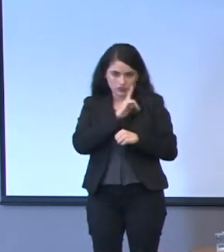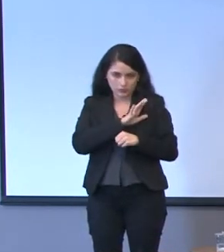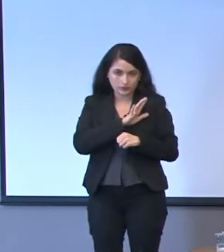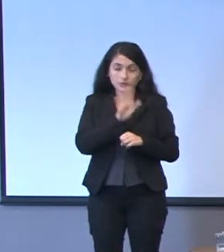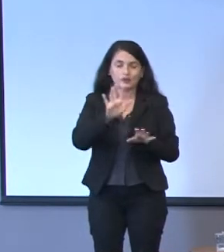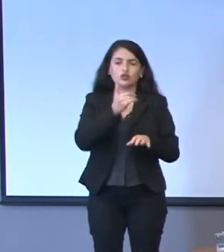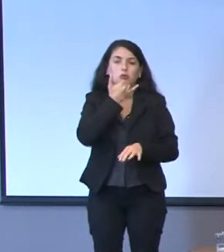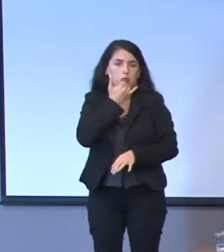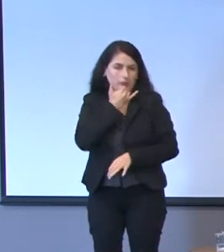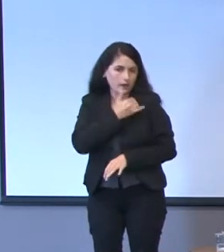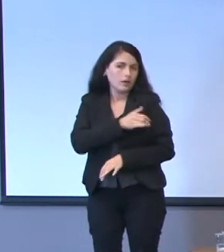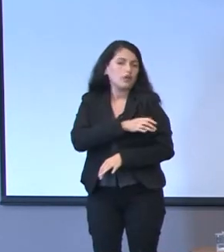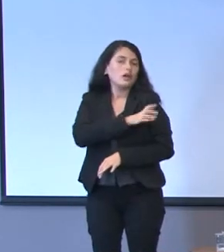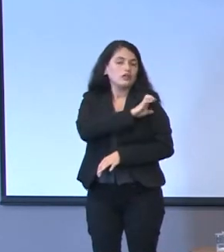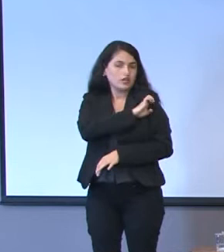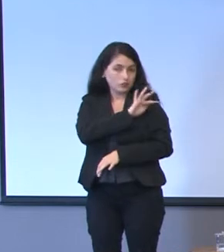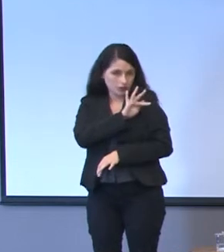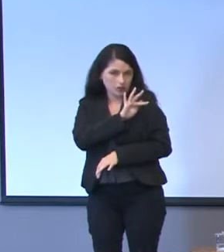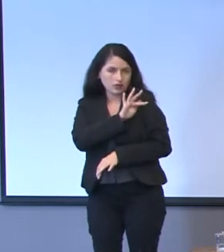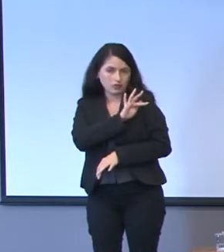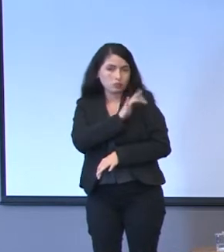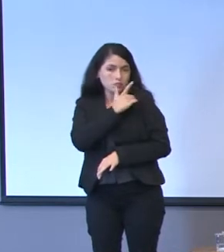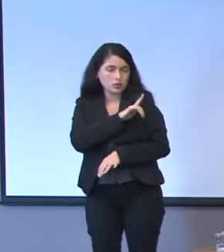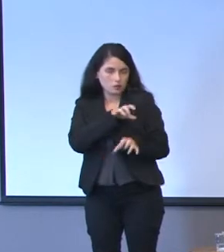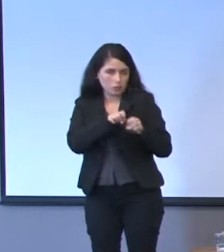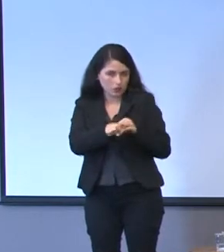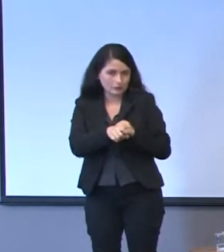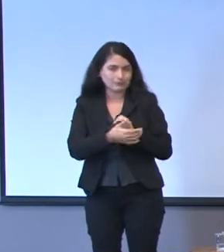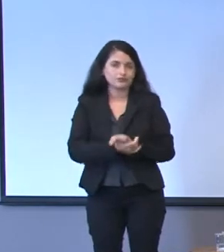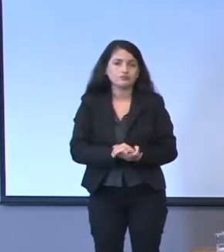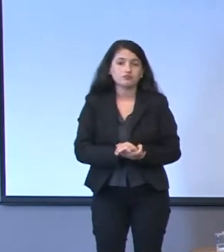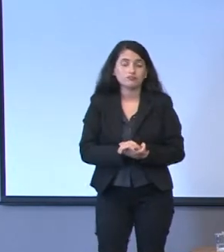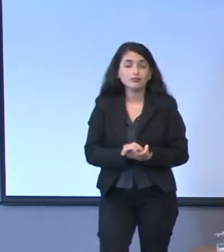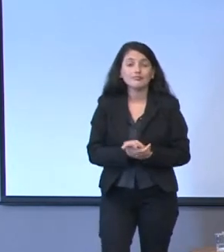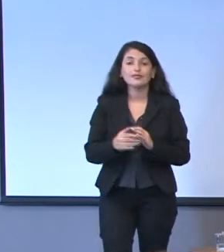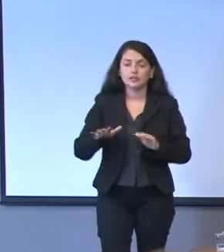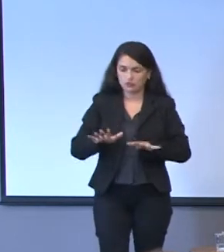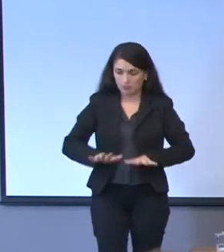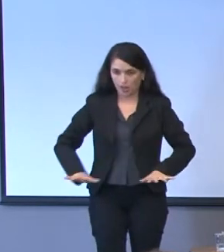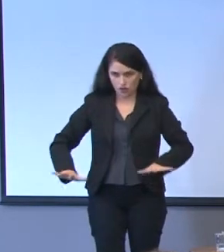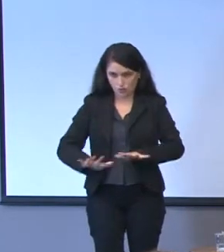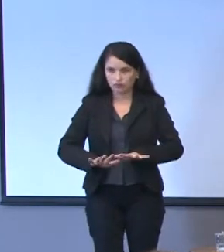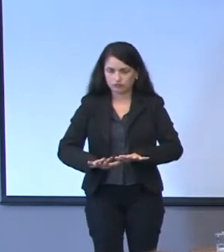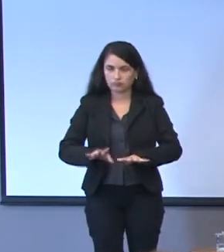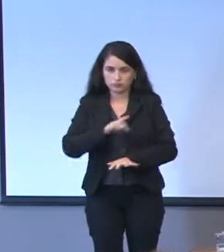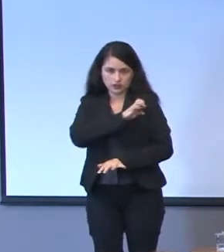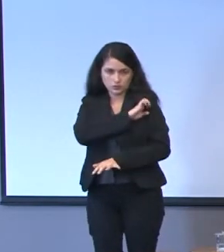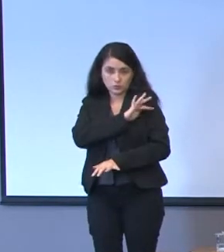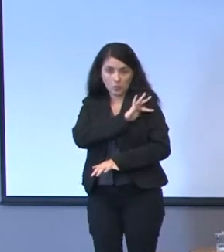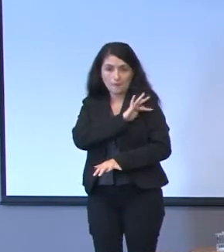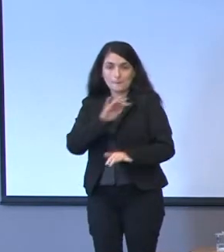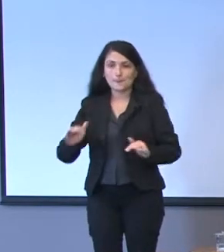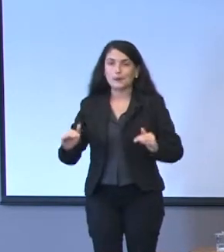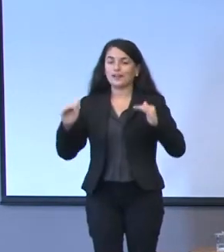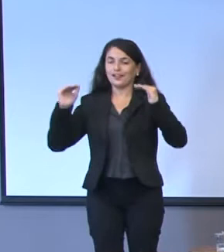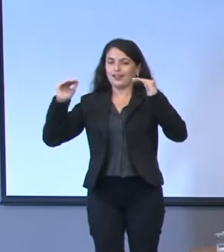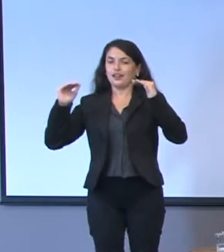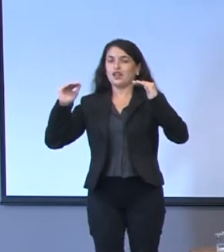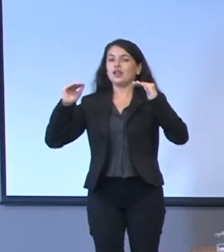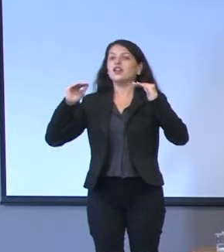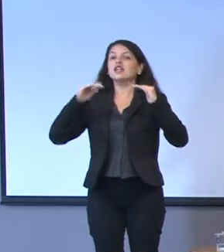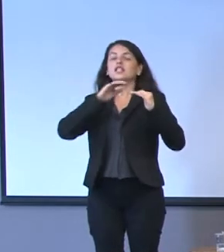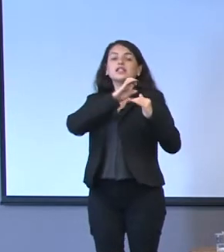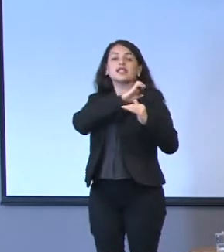o ensino fundamental, o ensino médio era no segundo andar da escola, que minha mãe trabalhou a vida